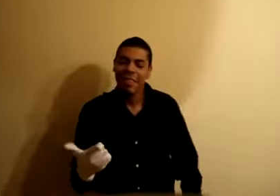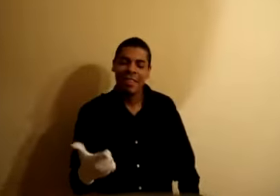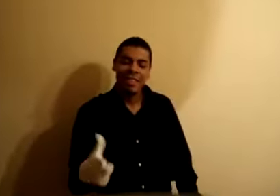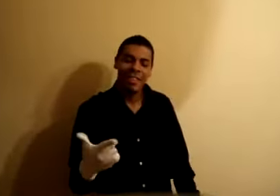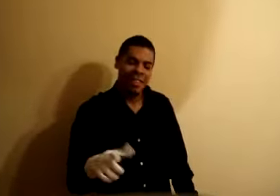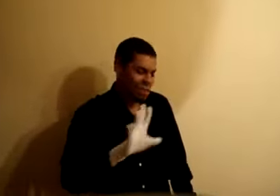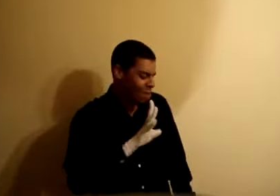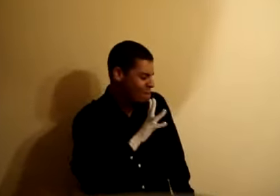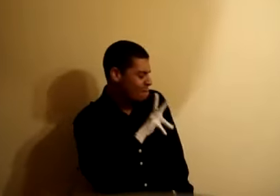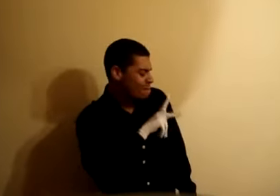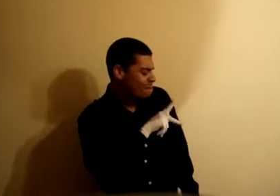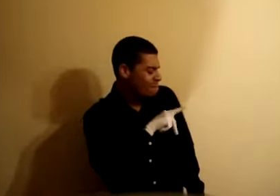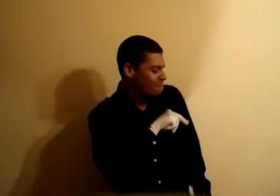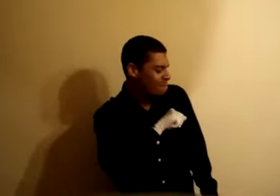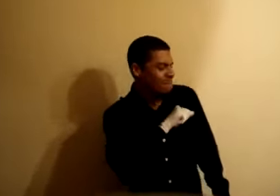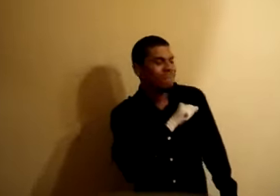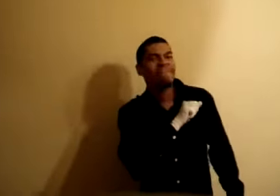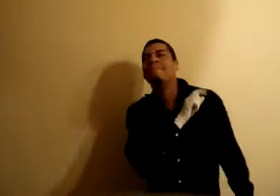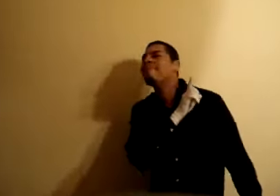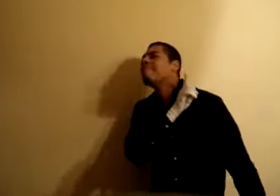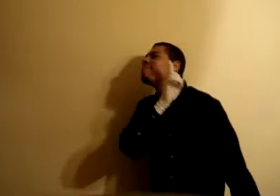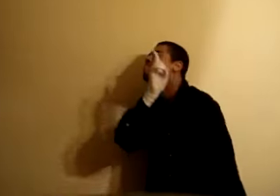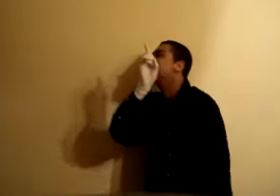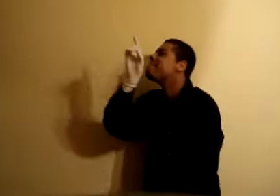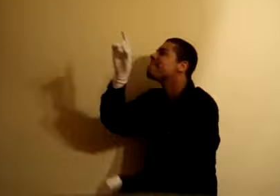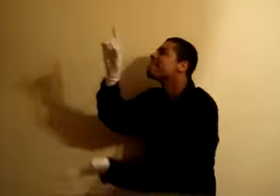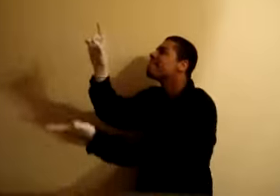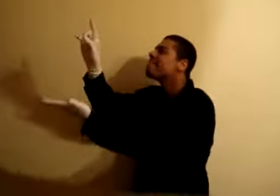você, sem você.